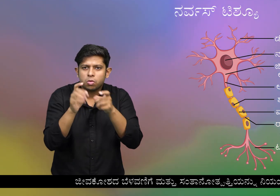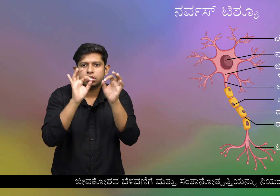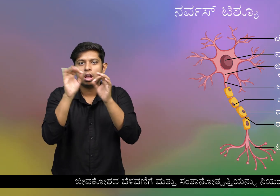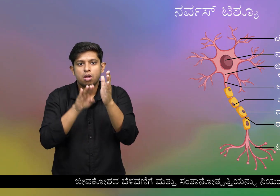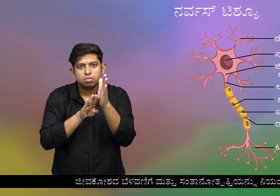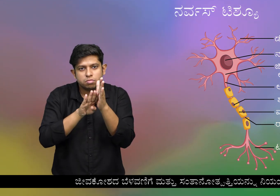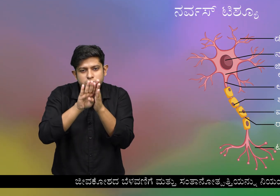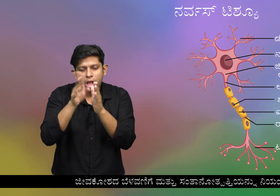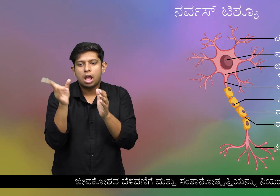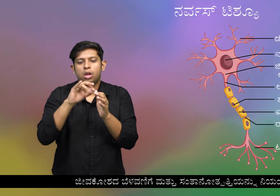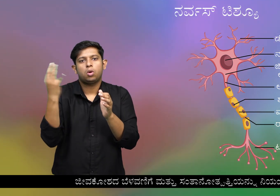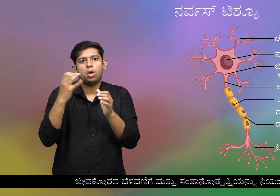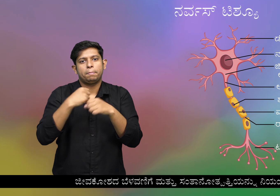ಸಂತಾನೋತ್ಪತ್ತಿಯನ್ನು ನಿಯಂತ್ರಿಸುತ್ತದೆ.